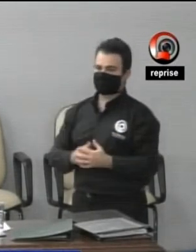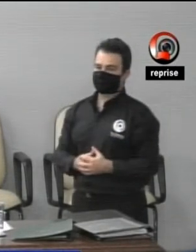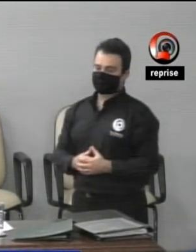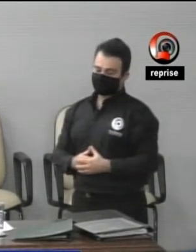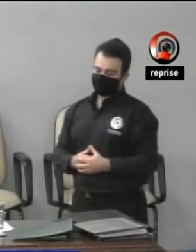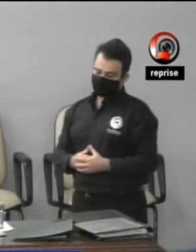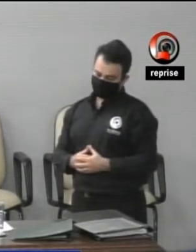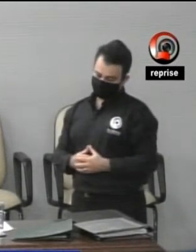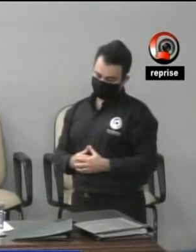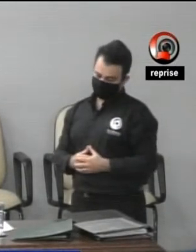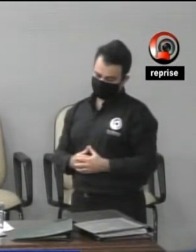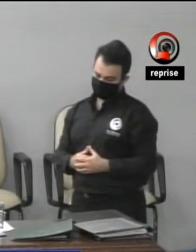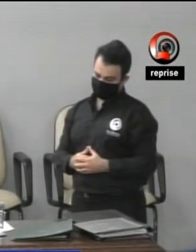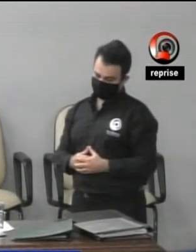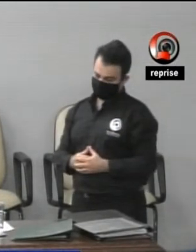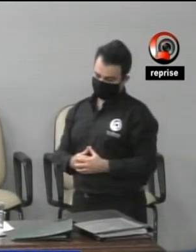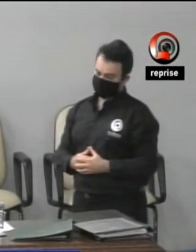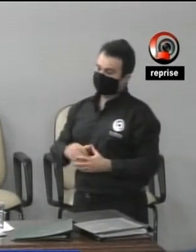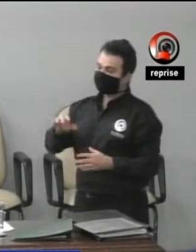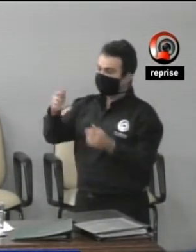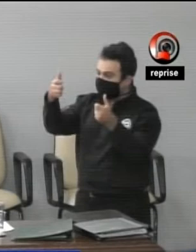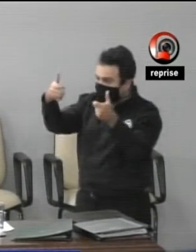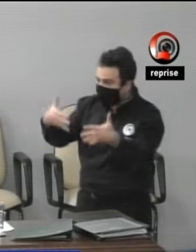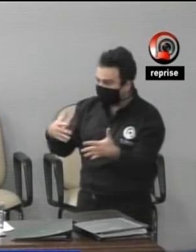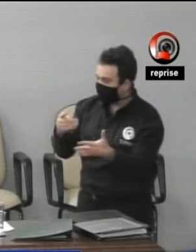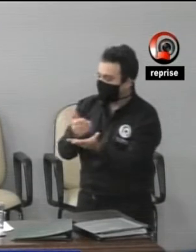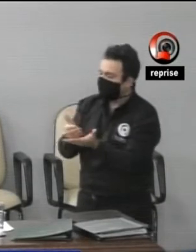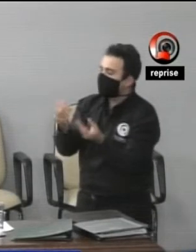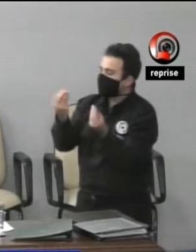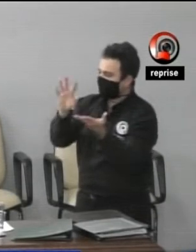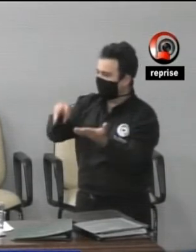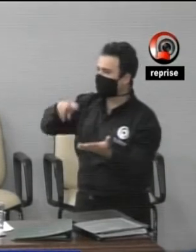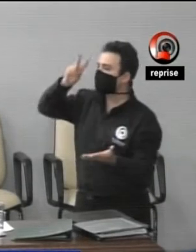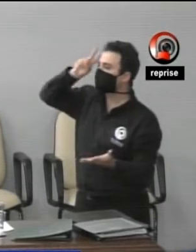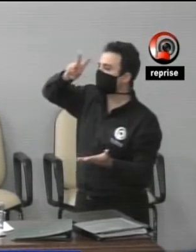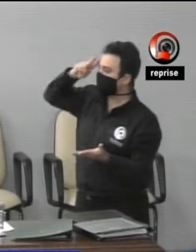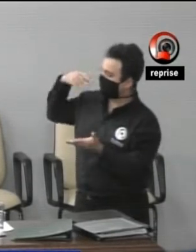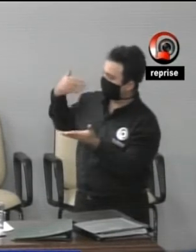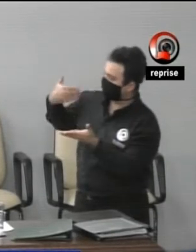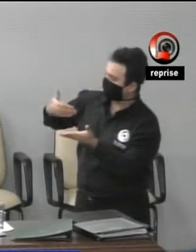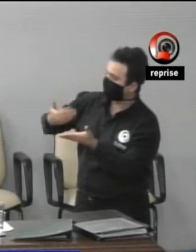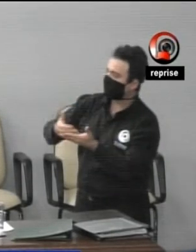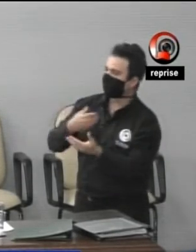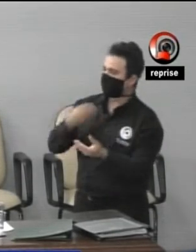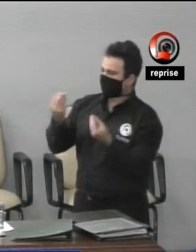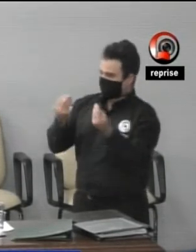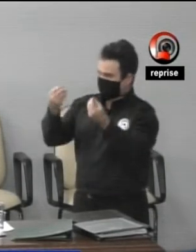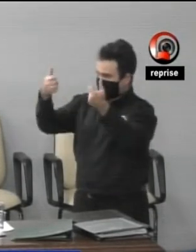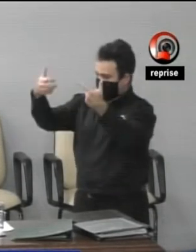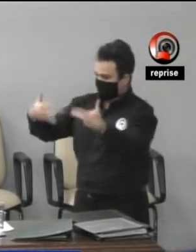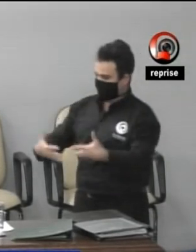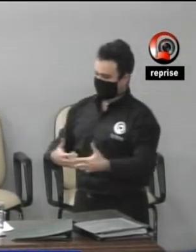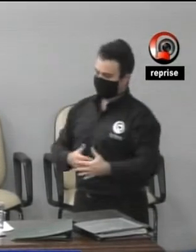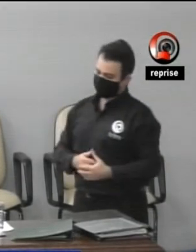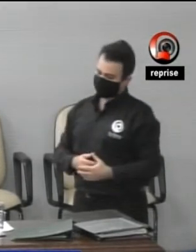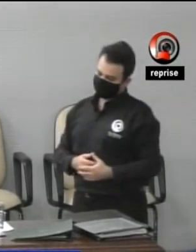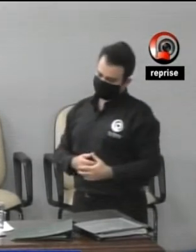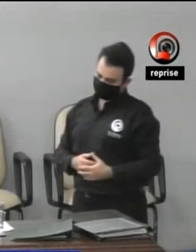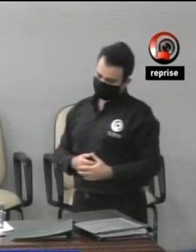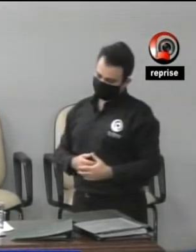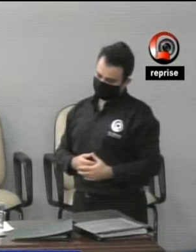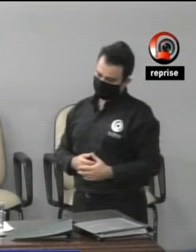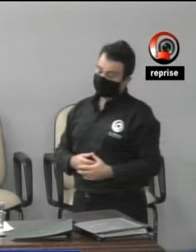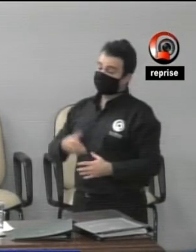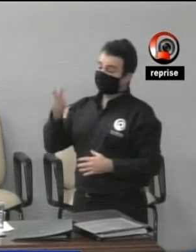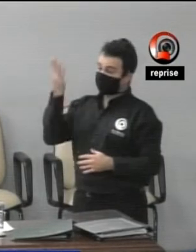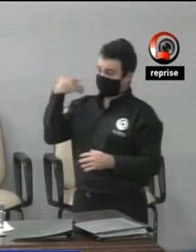gostaria de fazer uma cronologia, que é a seguinte. Quando houve, então, a paralisação das atividades, lá em